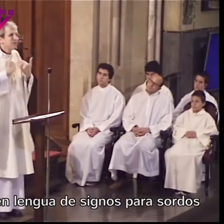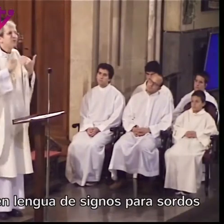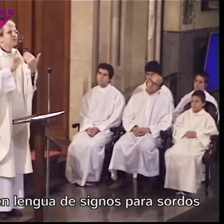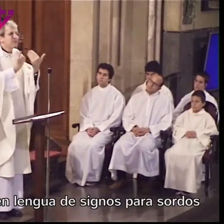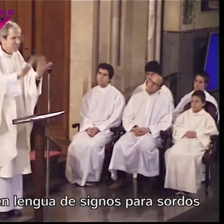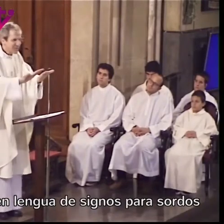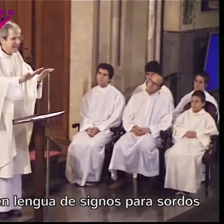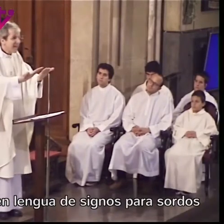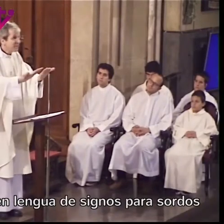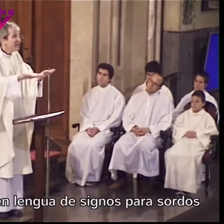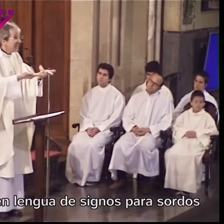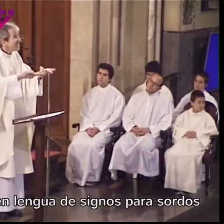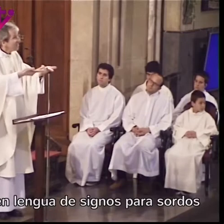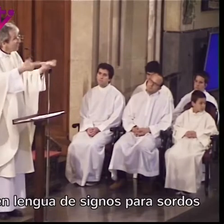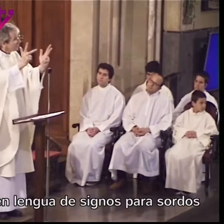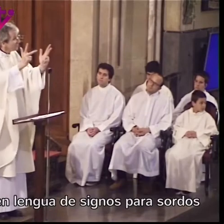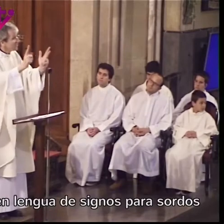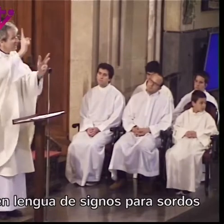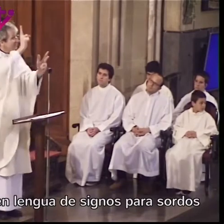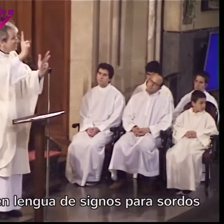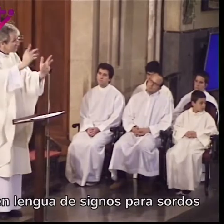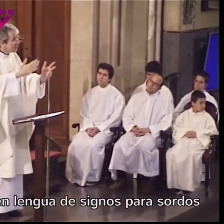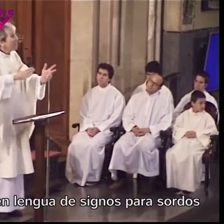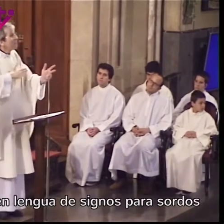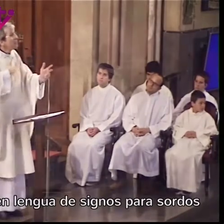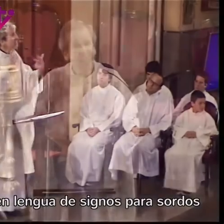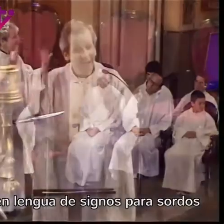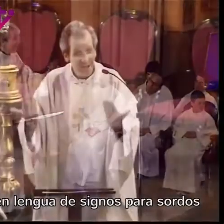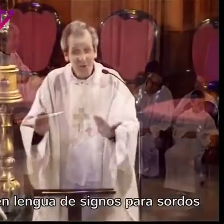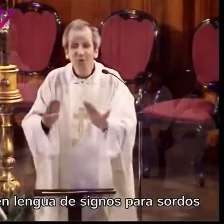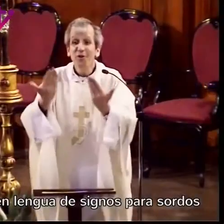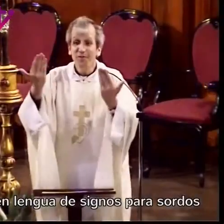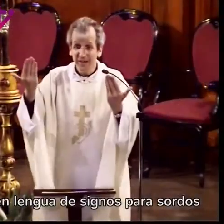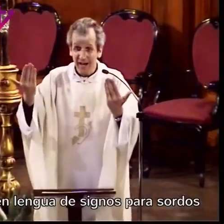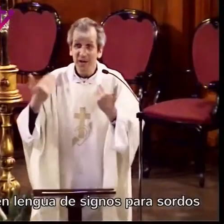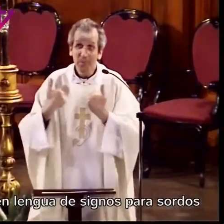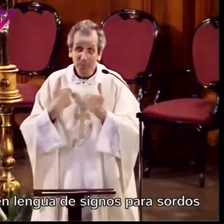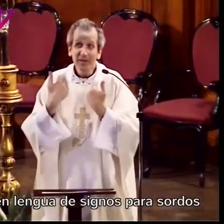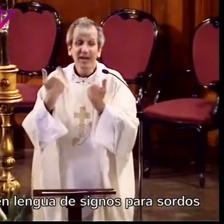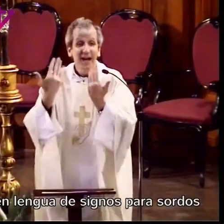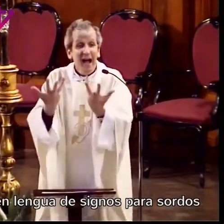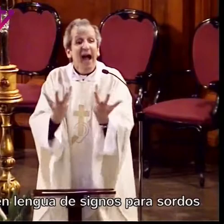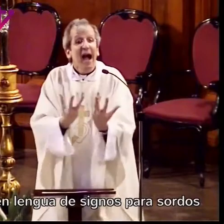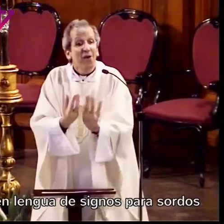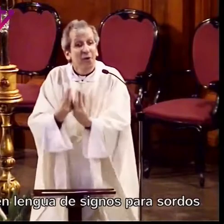nos hemos entregado en qué momento hemos dejado que Dios pudiera glorificar pudiera acoger